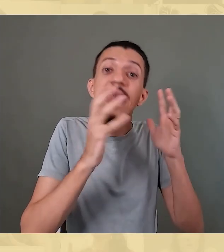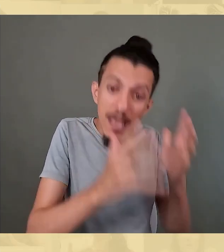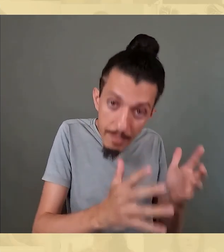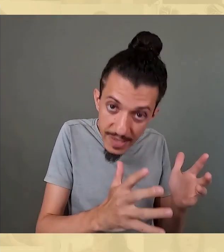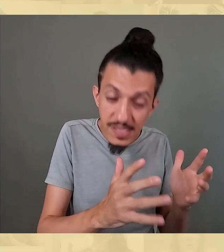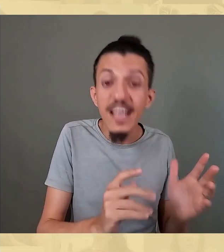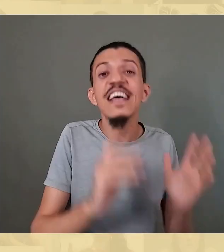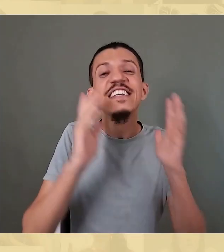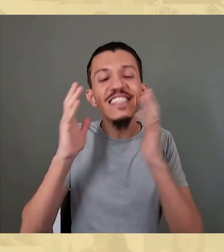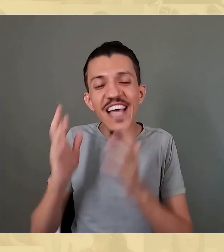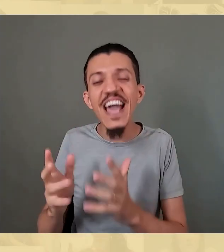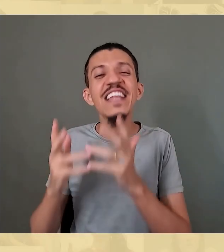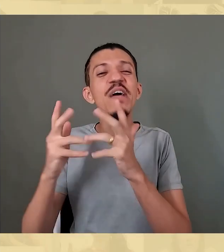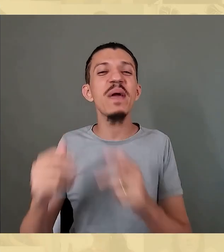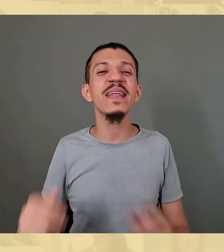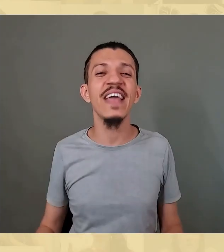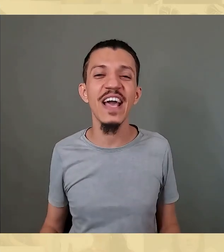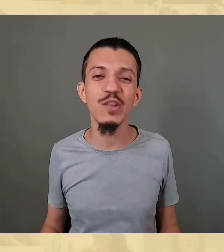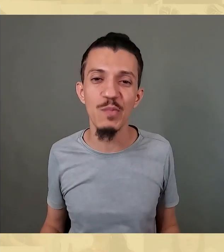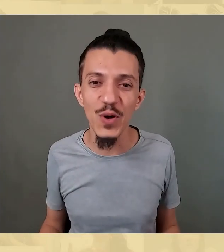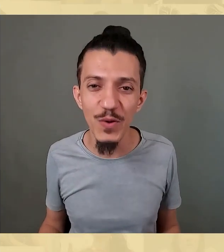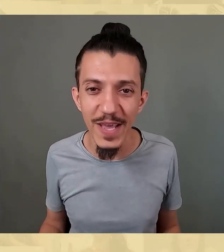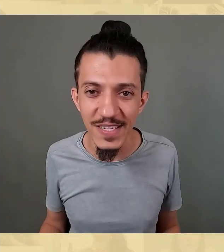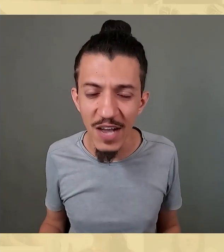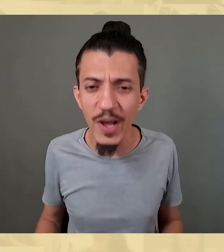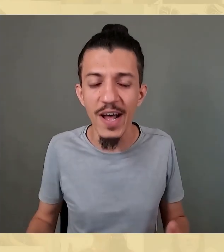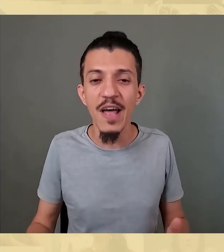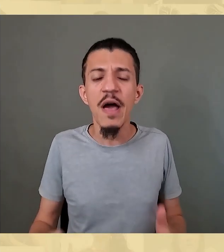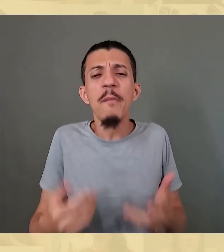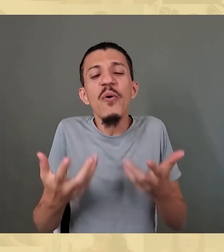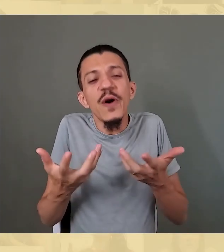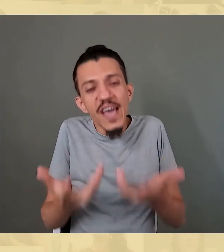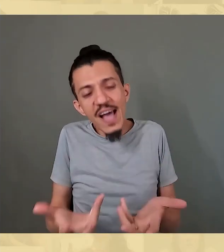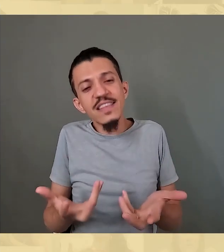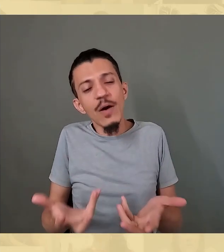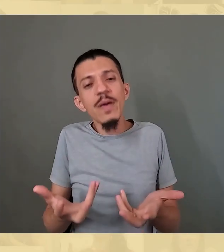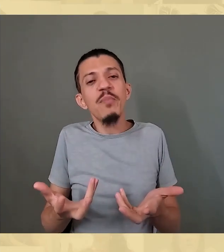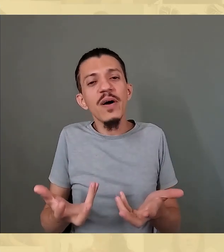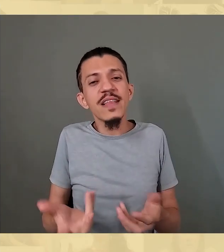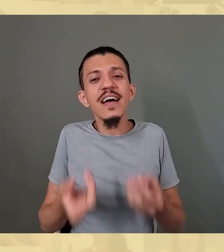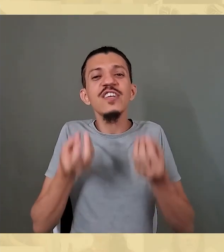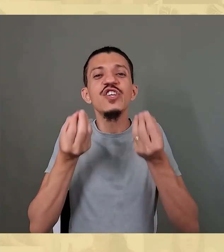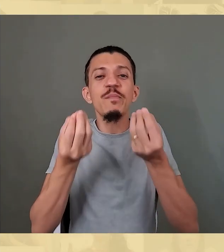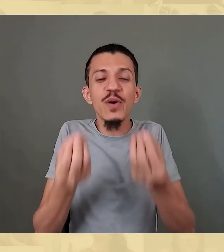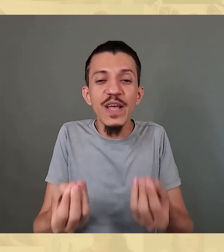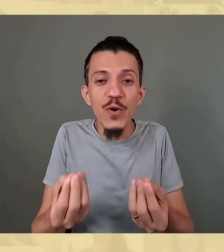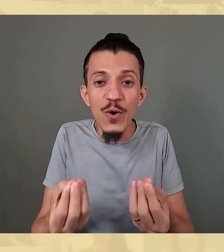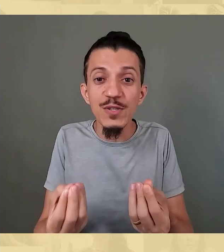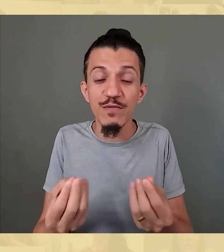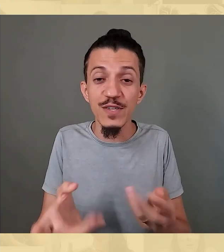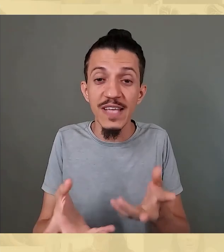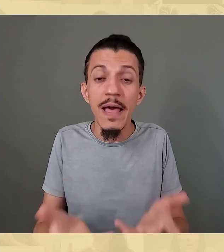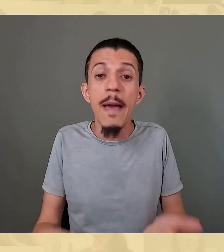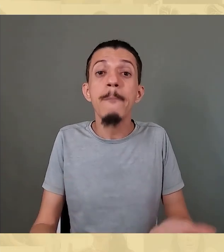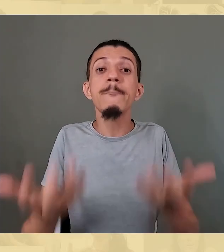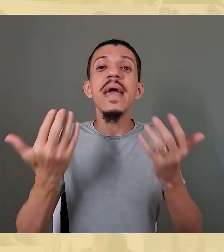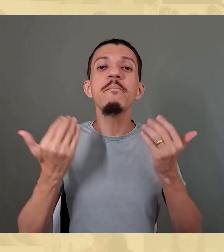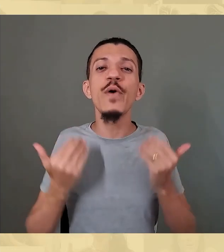em Libras, sem depender do português. Agora, por que é tão importante e poderoso